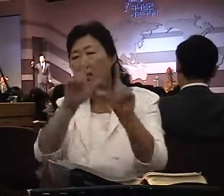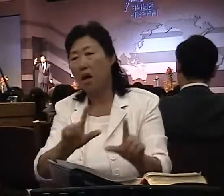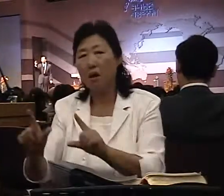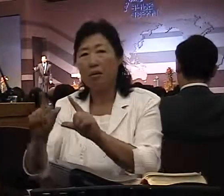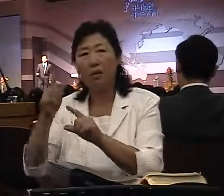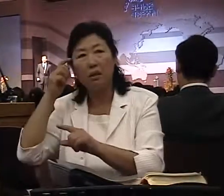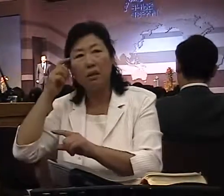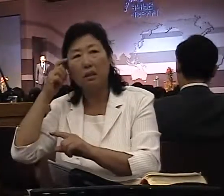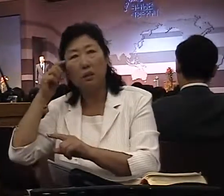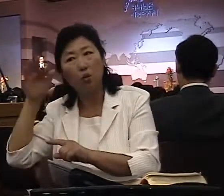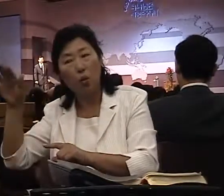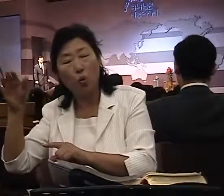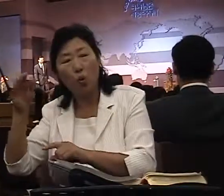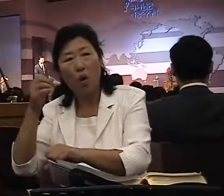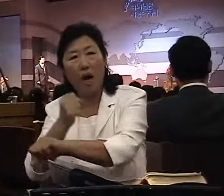이름으로 축복합니다.